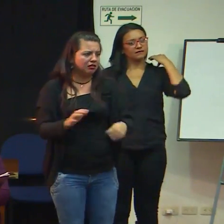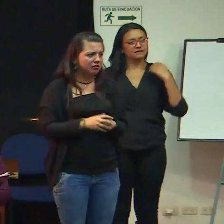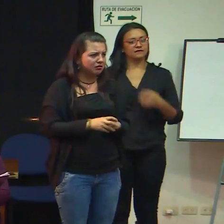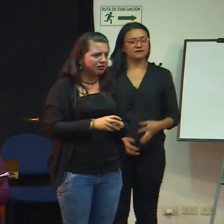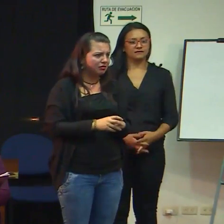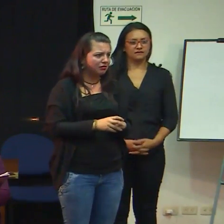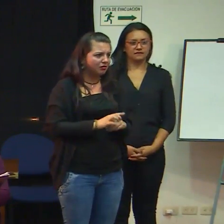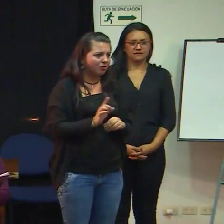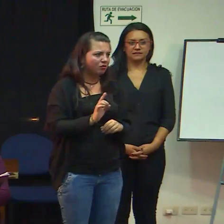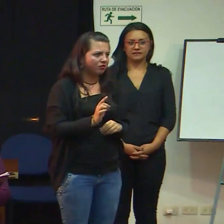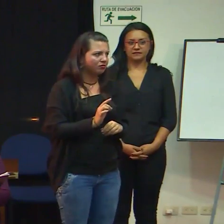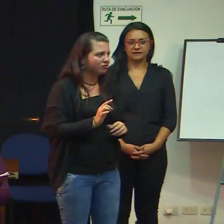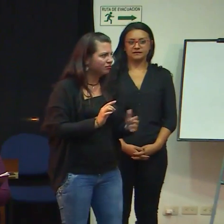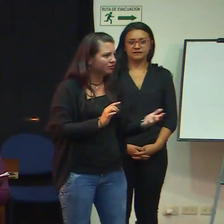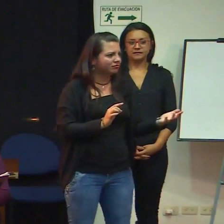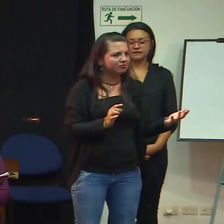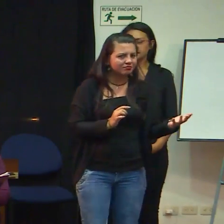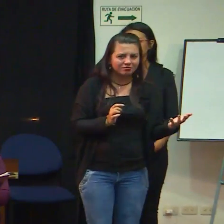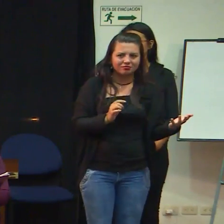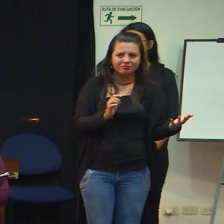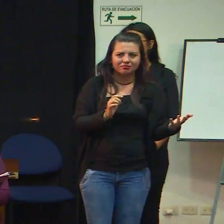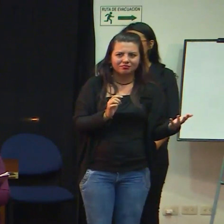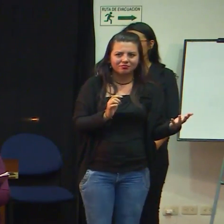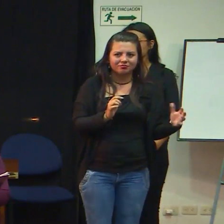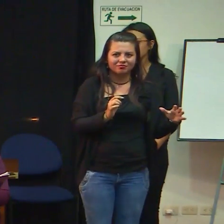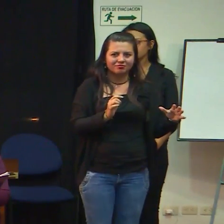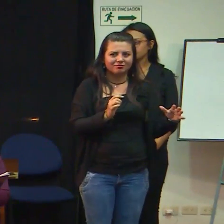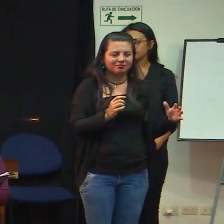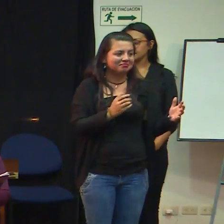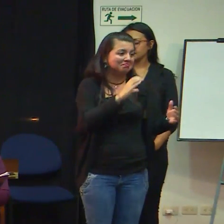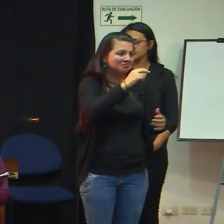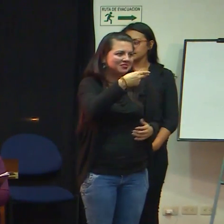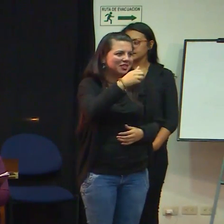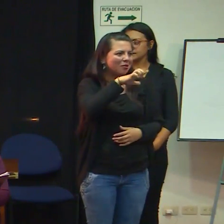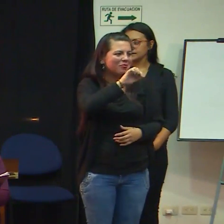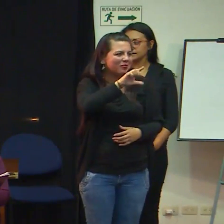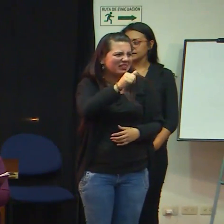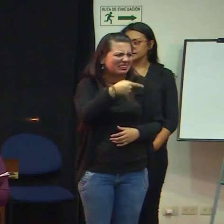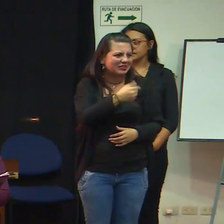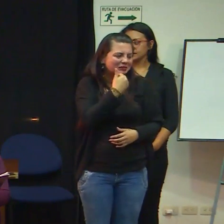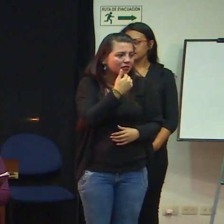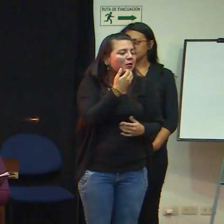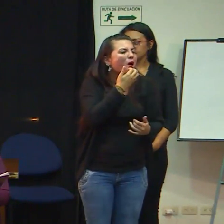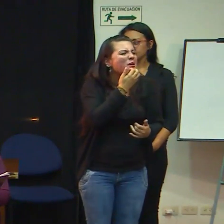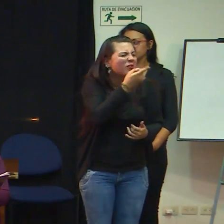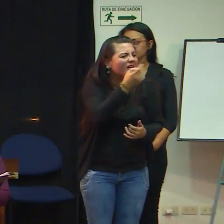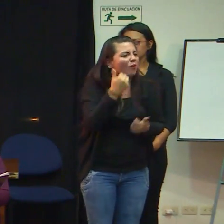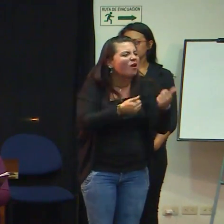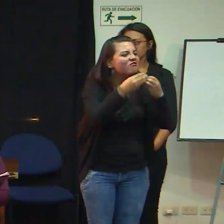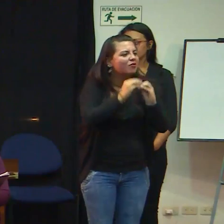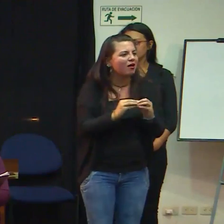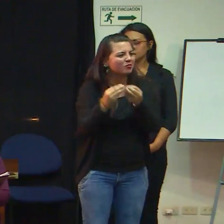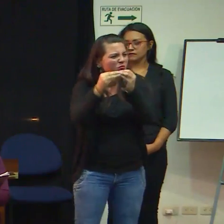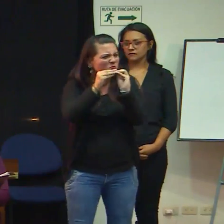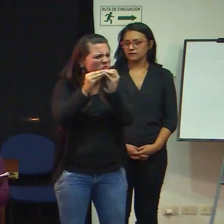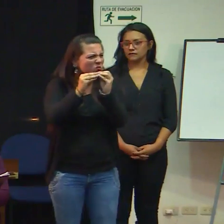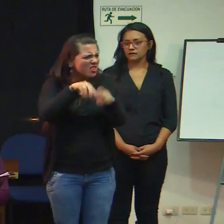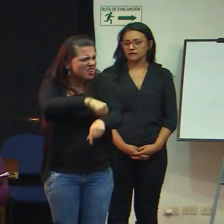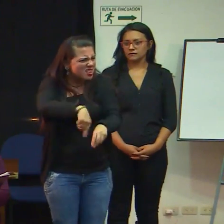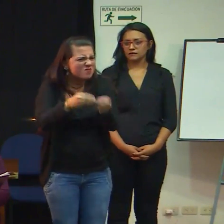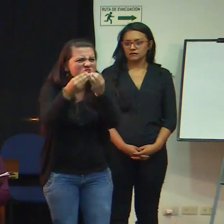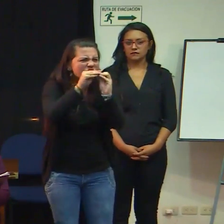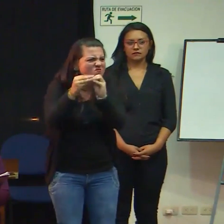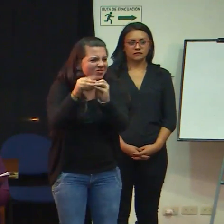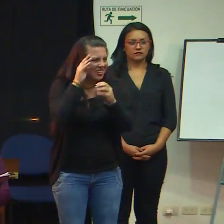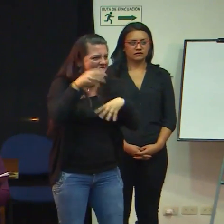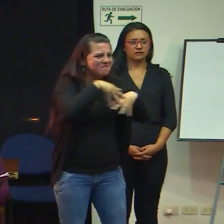solo con una chapola, salimos a hacer cosas que hoy se ha rescatado, como el besatón, como la marcha de las pijamas,